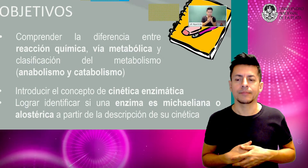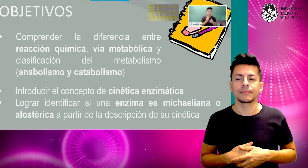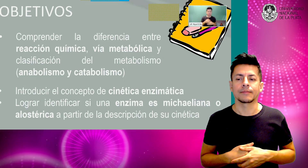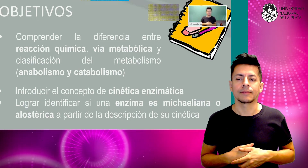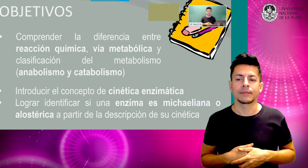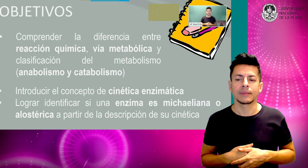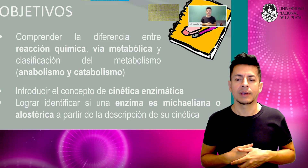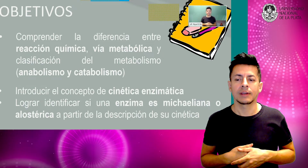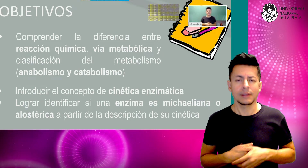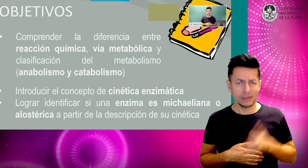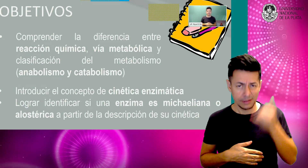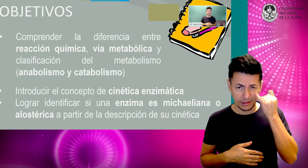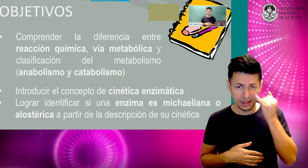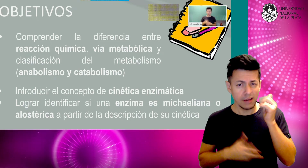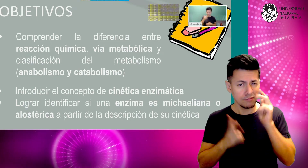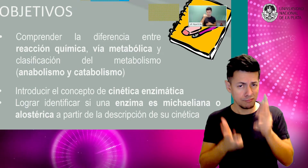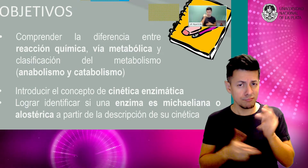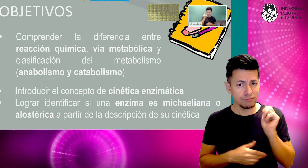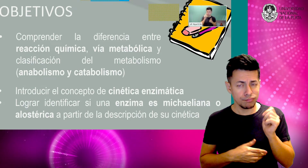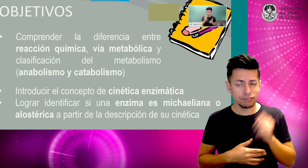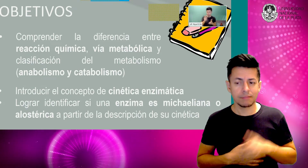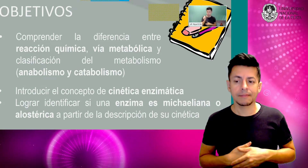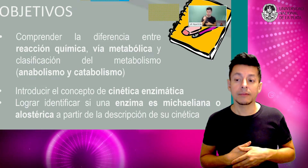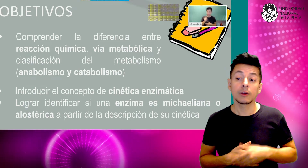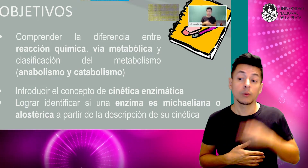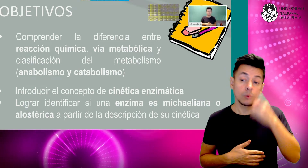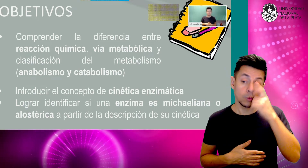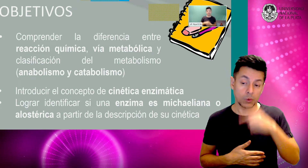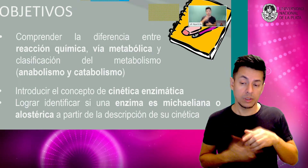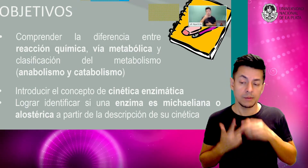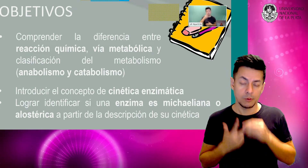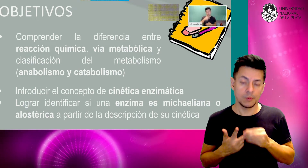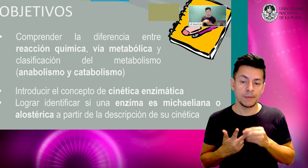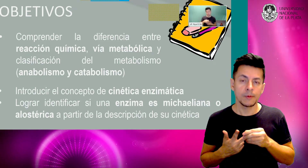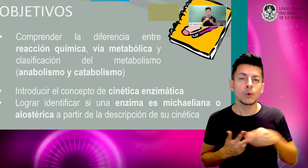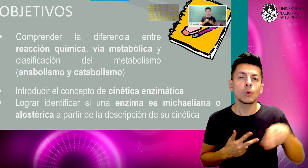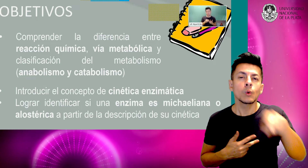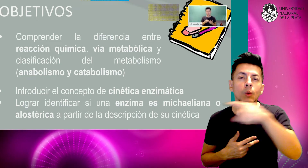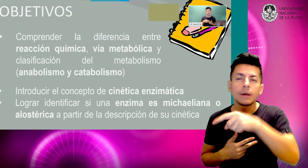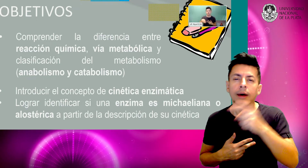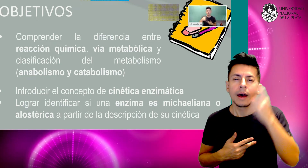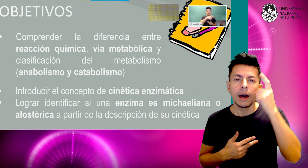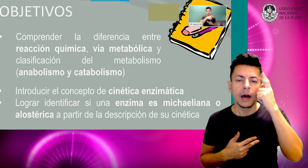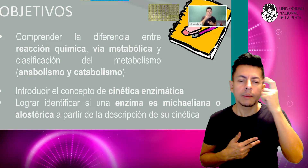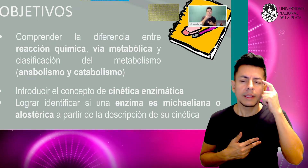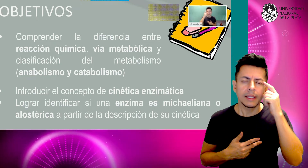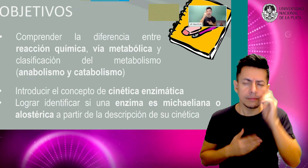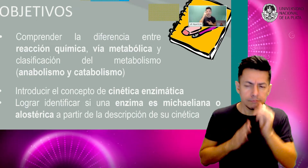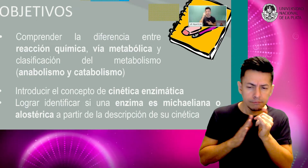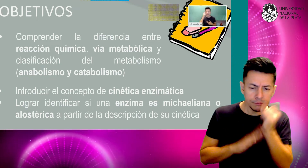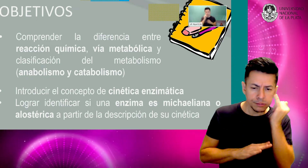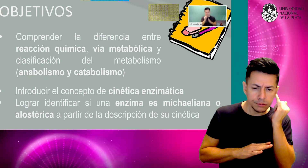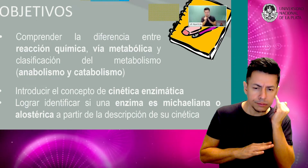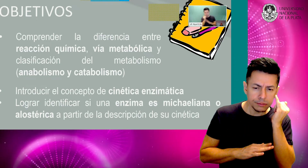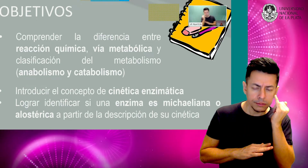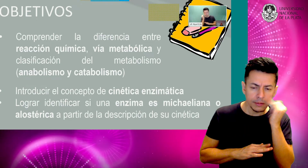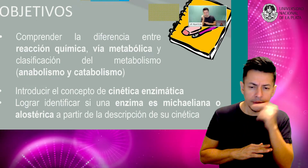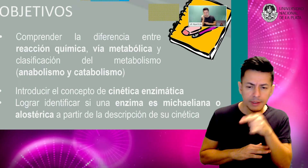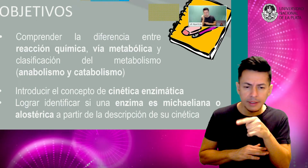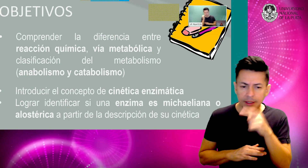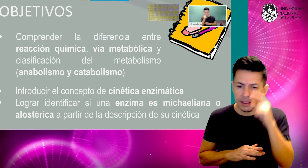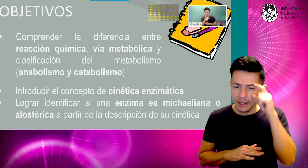Eso lo hablamos. Por último, tenían que aprender a identificar si una enzima